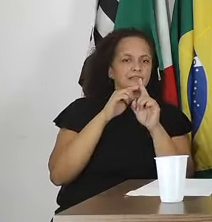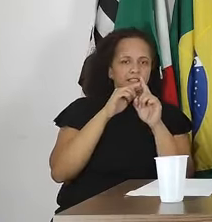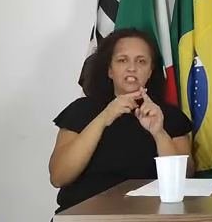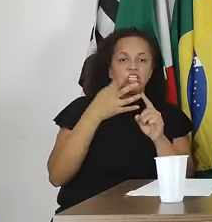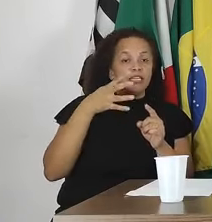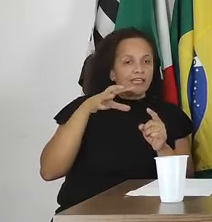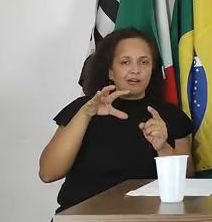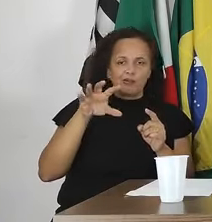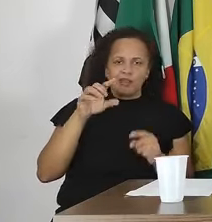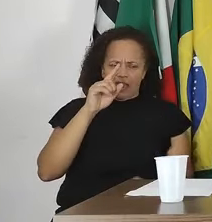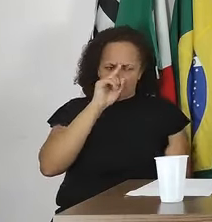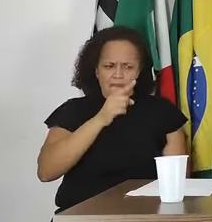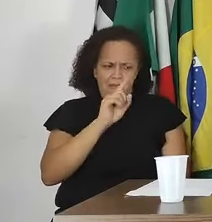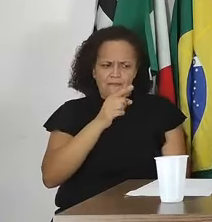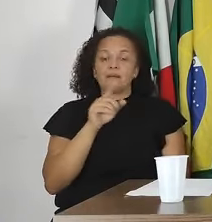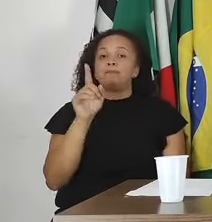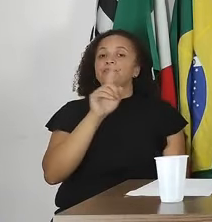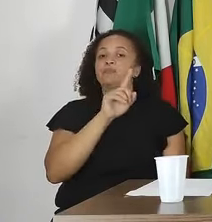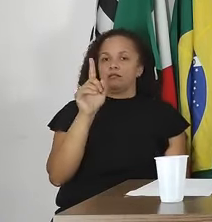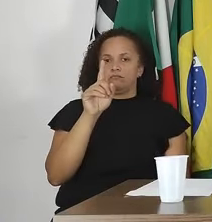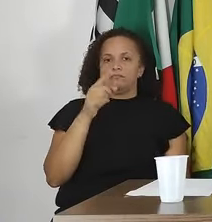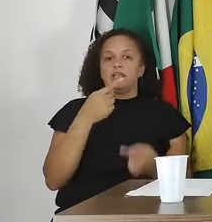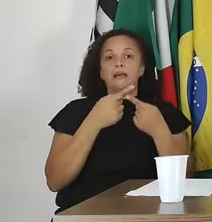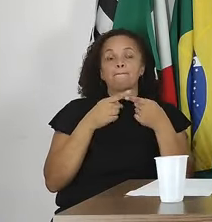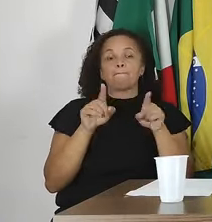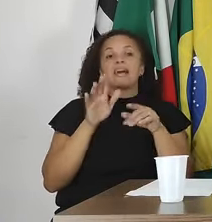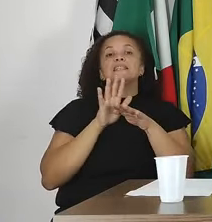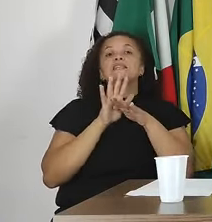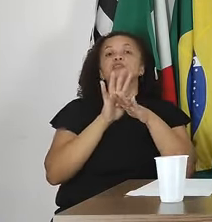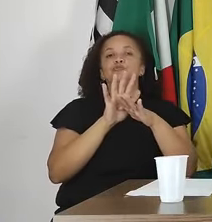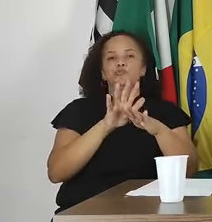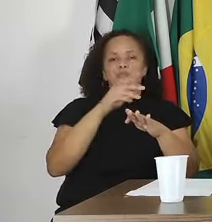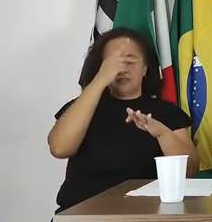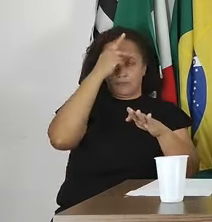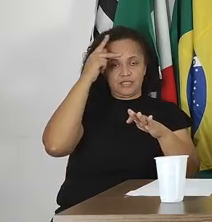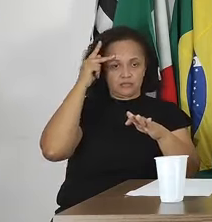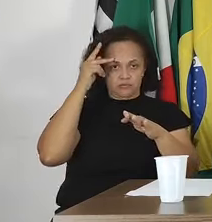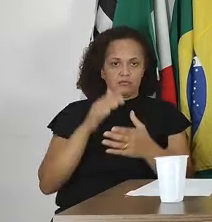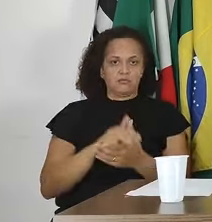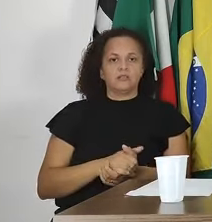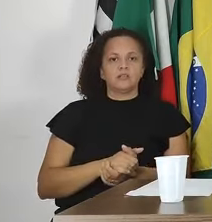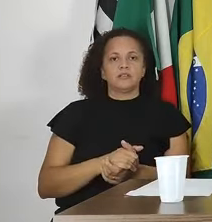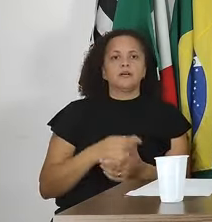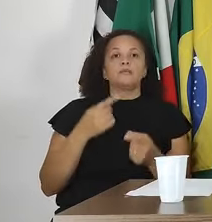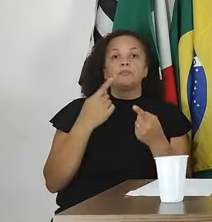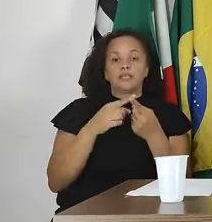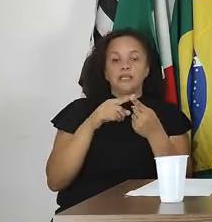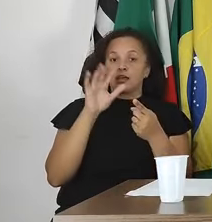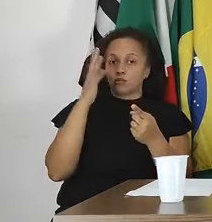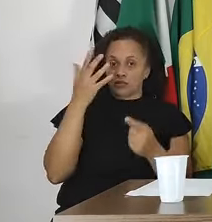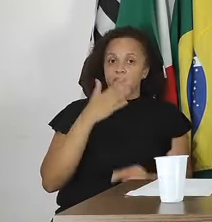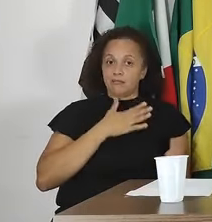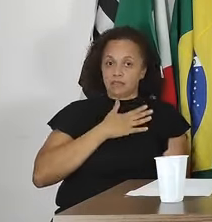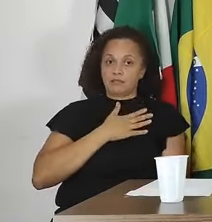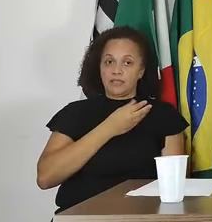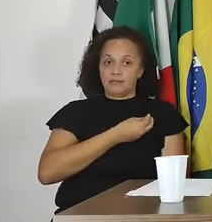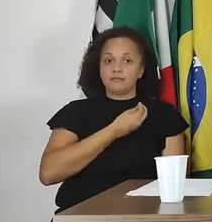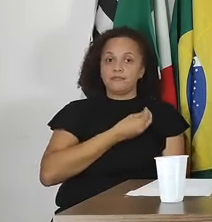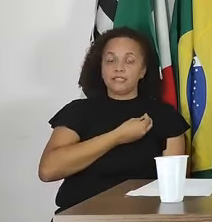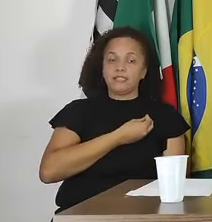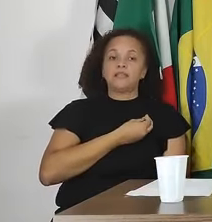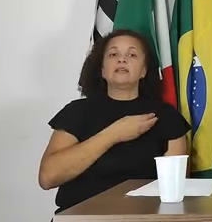caído, né? Levantar, ajudar a pessoa, né? Porque aconteceu isso na minha vida, aconteceu na vida do meu